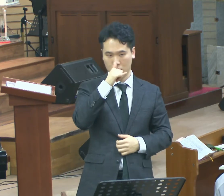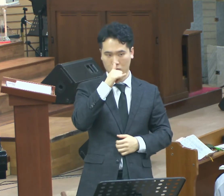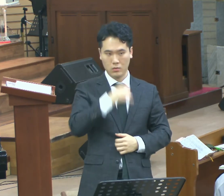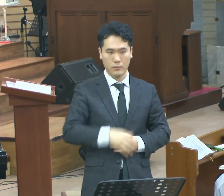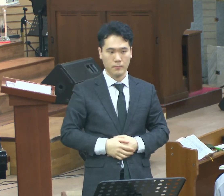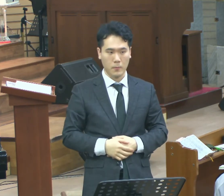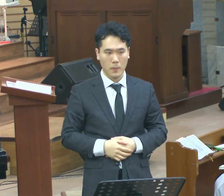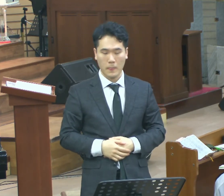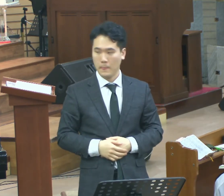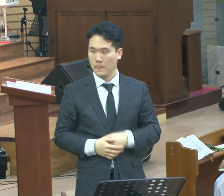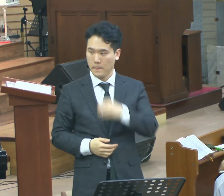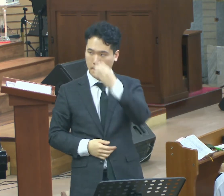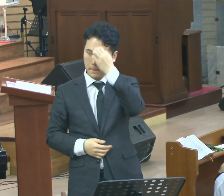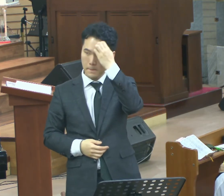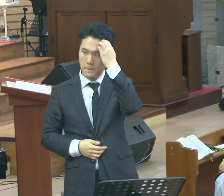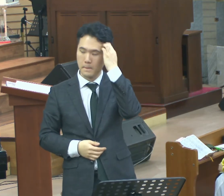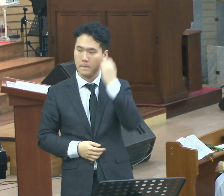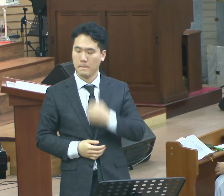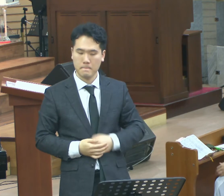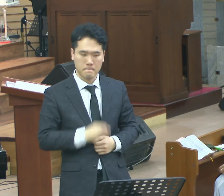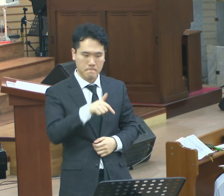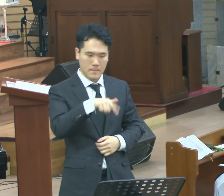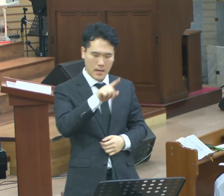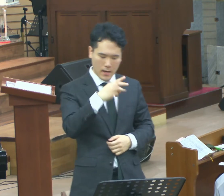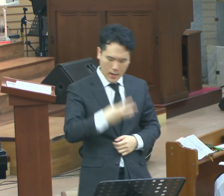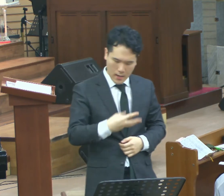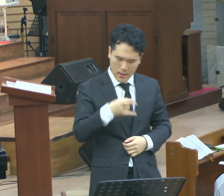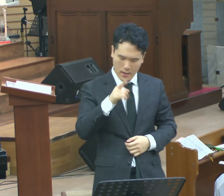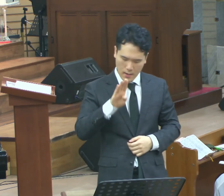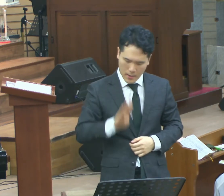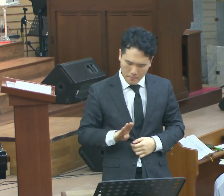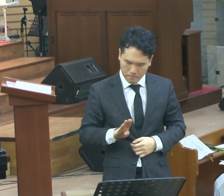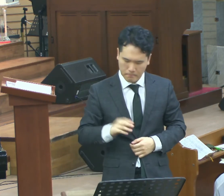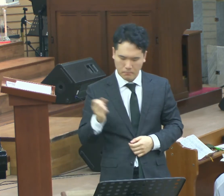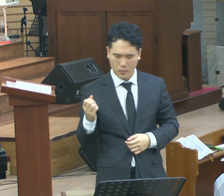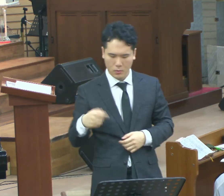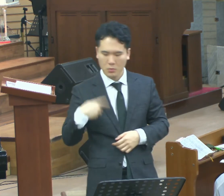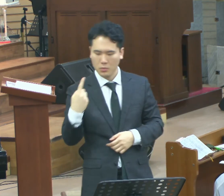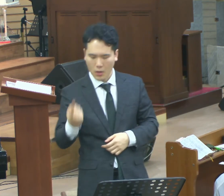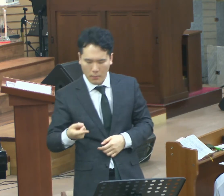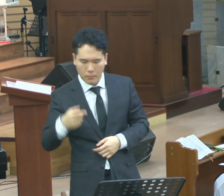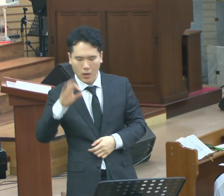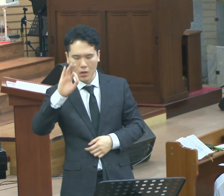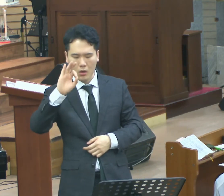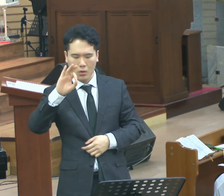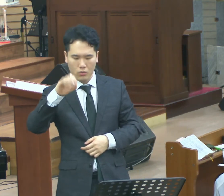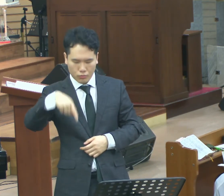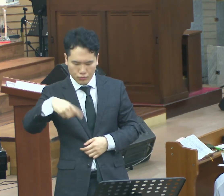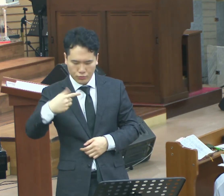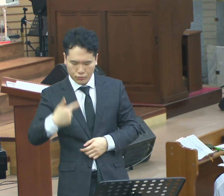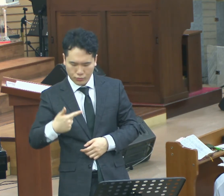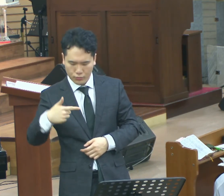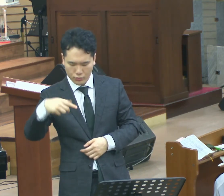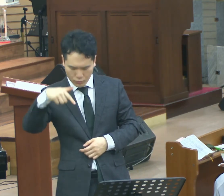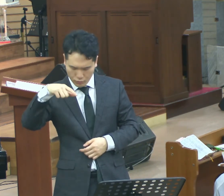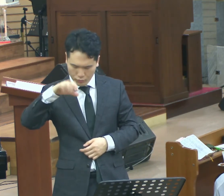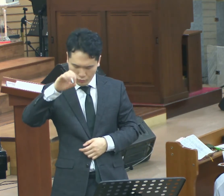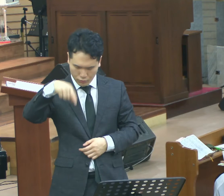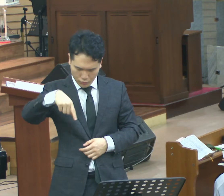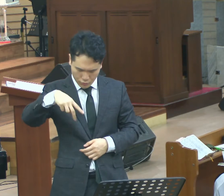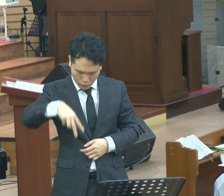악사 모두 다 찾고 구하고 찾고 문두드리는 사람들이에요. 앉아갖고 뒷짐지고